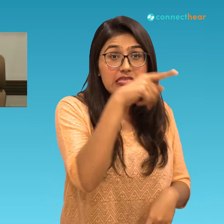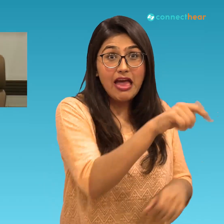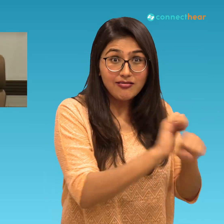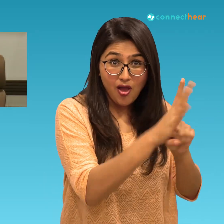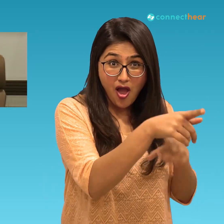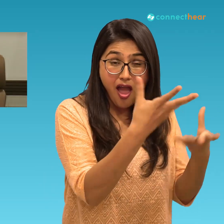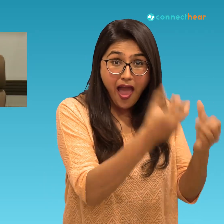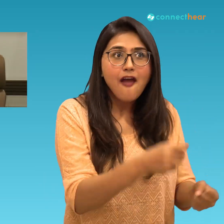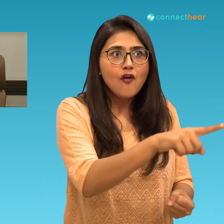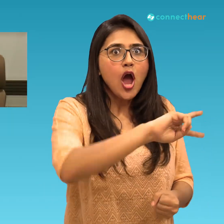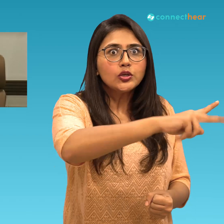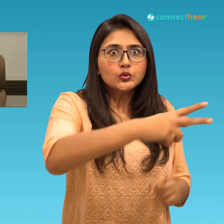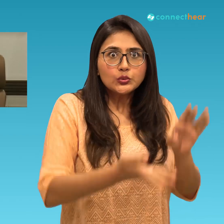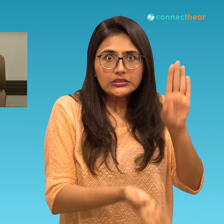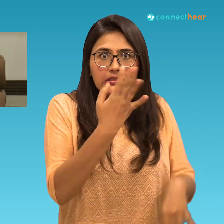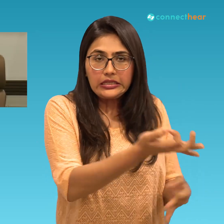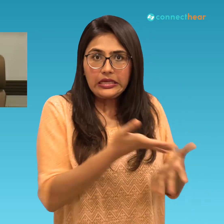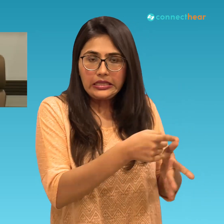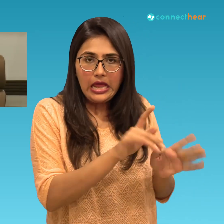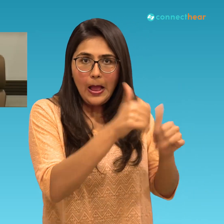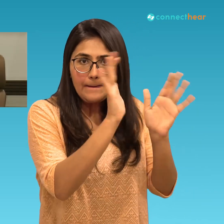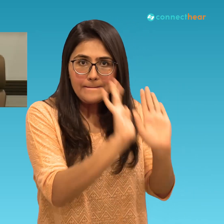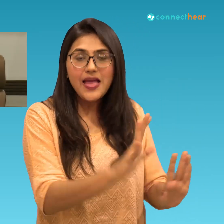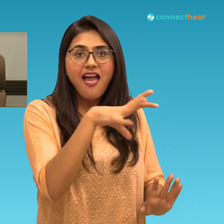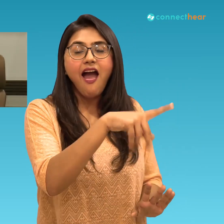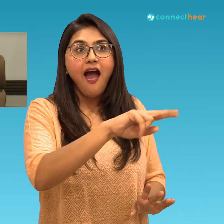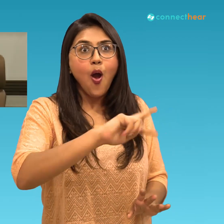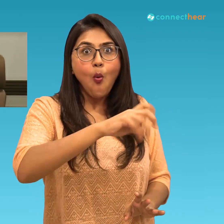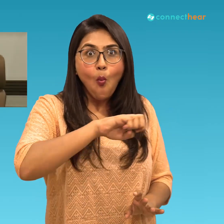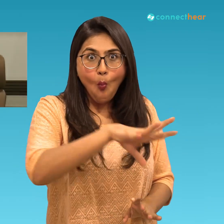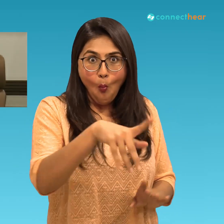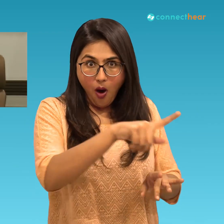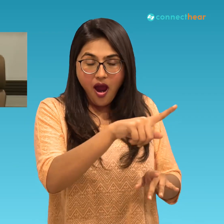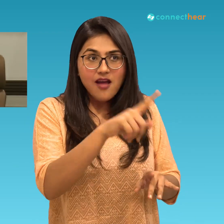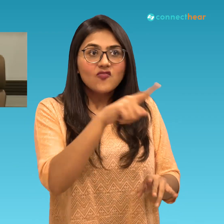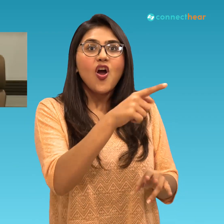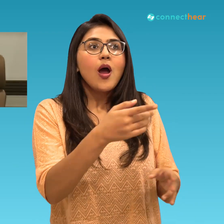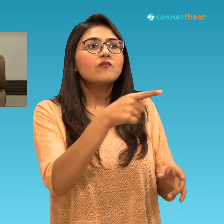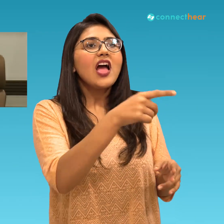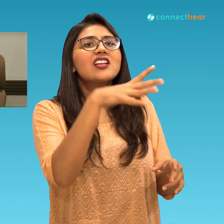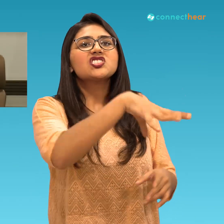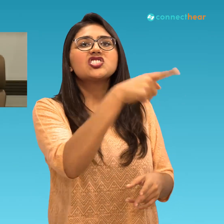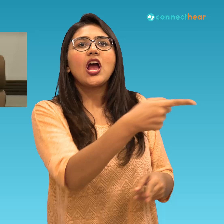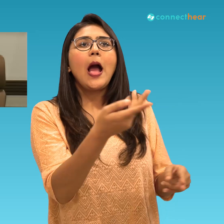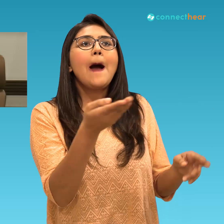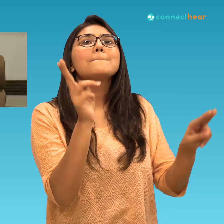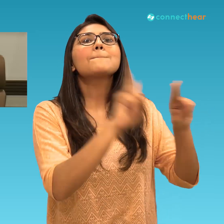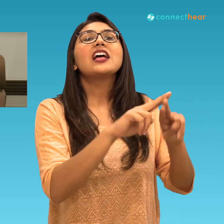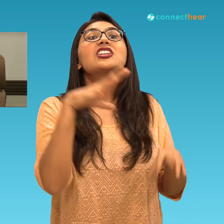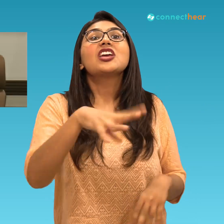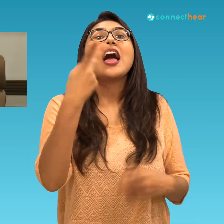ہم اسپریڈ آف یہ جو ٹرانسمیشن ہے آف وائرس وہ اس بند کرنے کے بعد اسے روک سکیں۔ وہ ہے